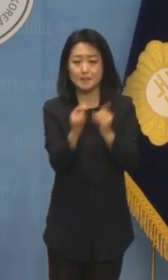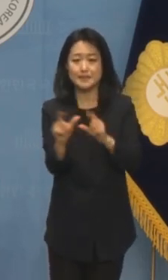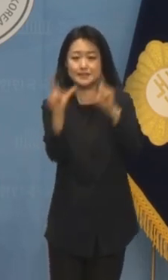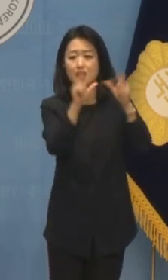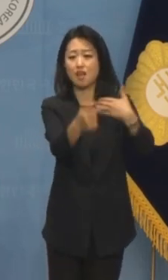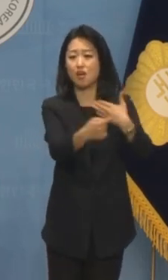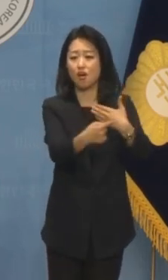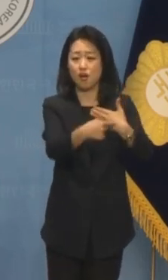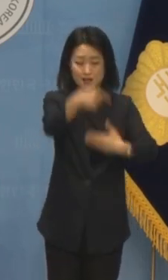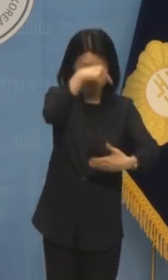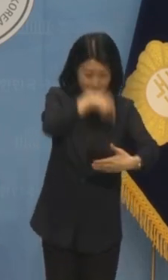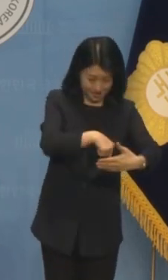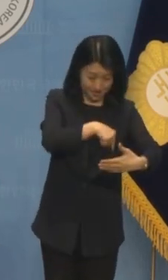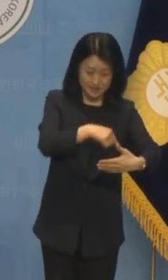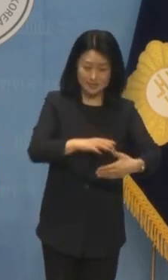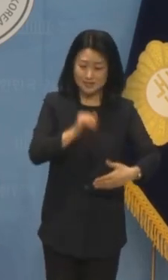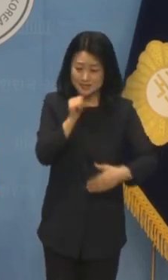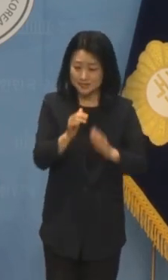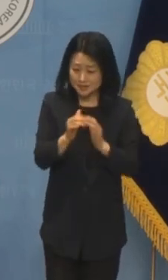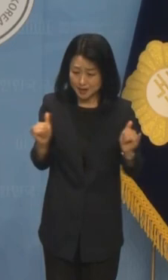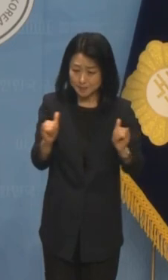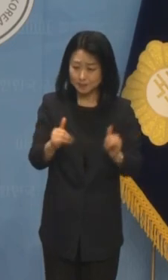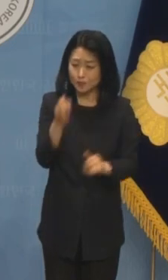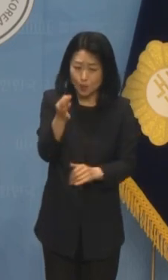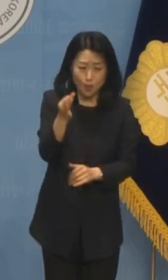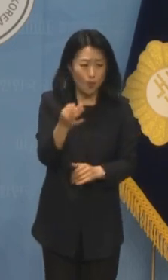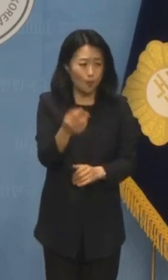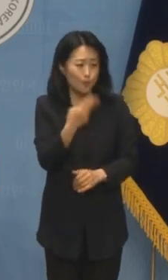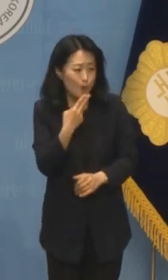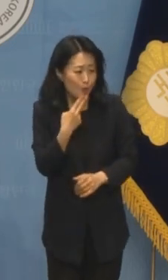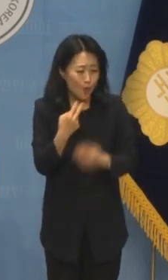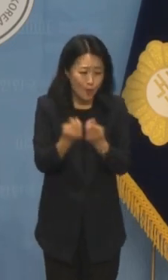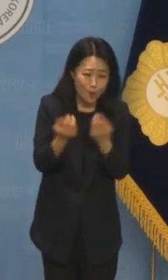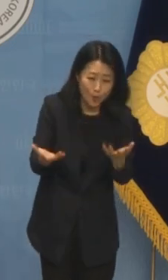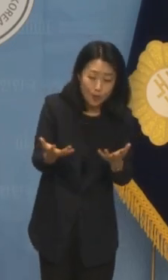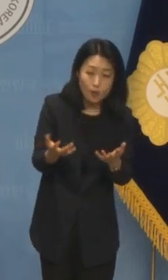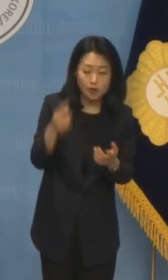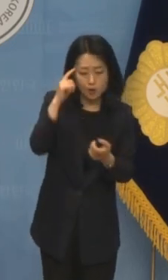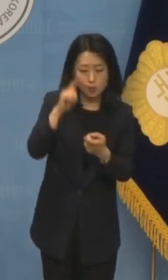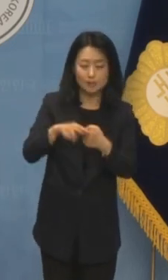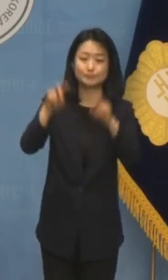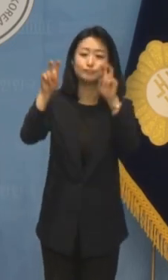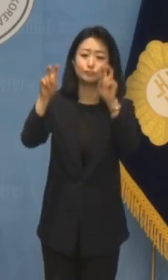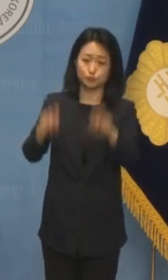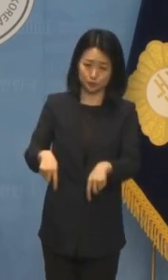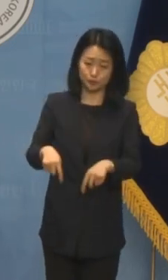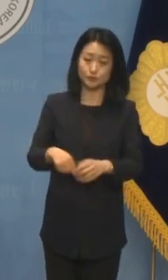민생하면서 실제 서민들이 봉착한 금융위기에는 무관심하다는 겁니다.